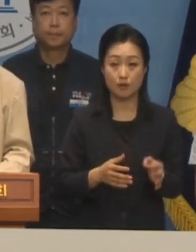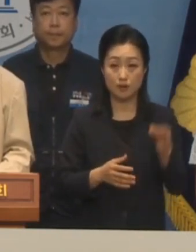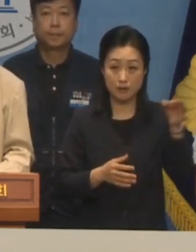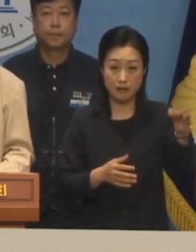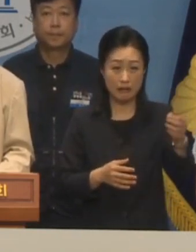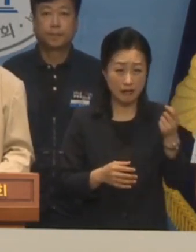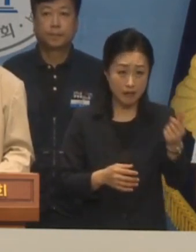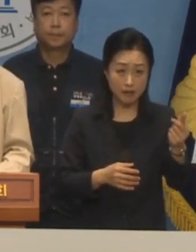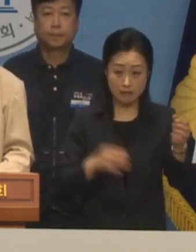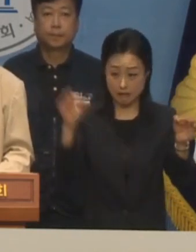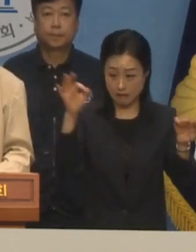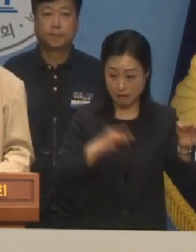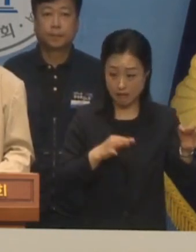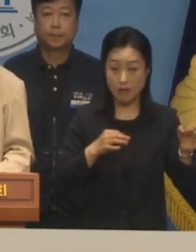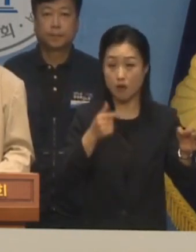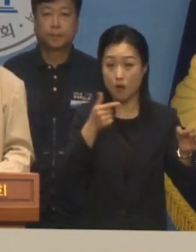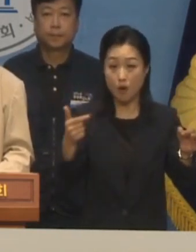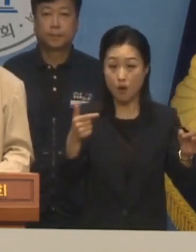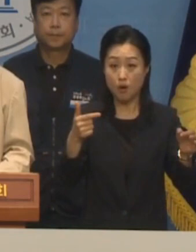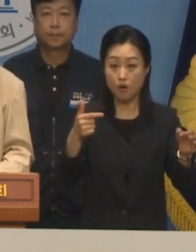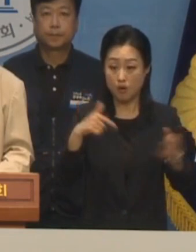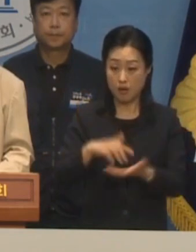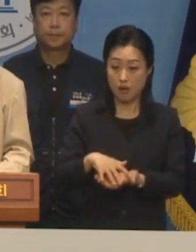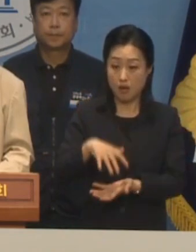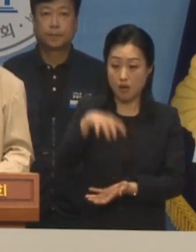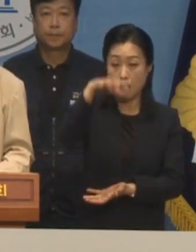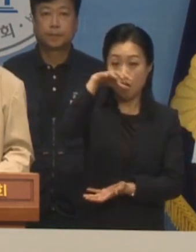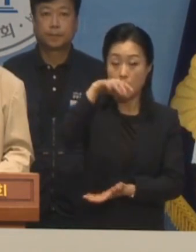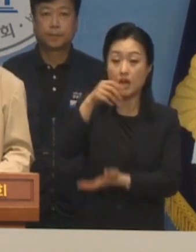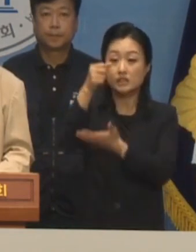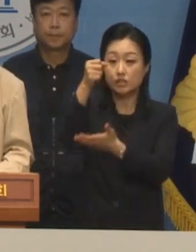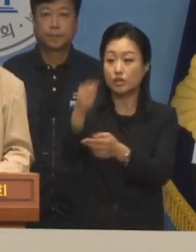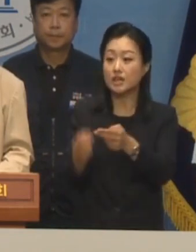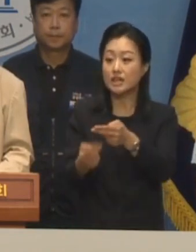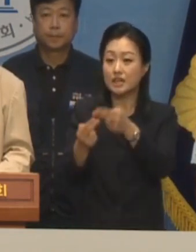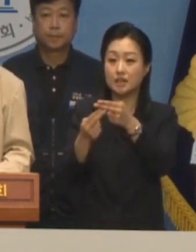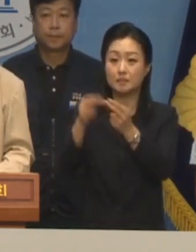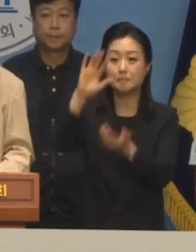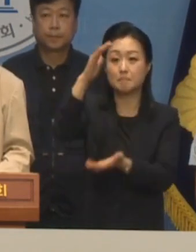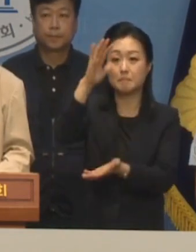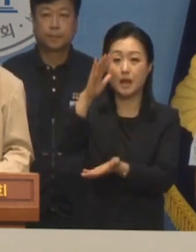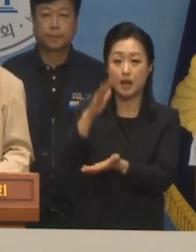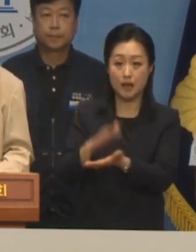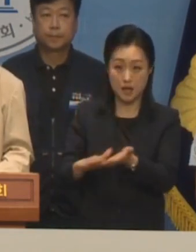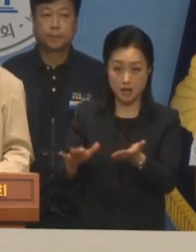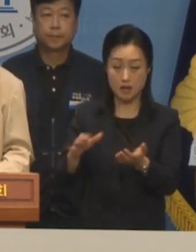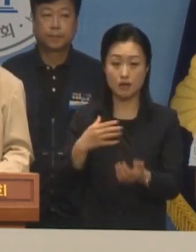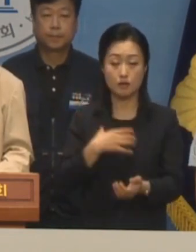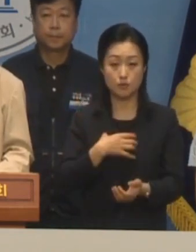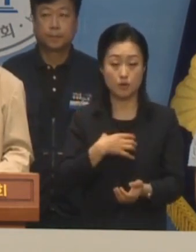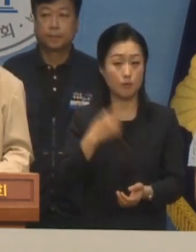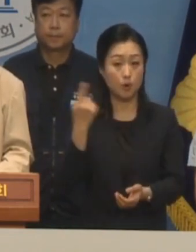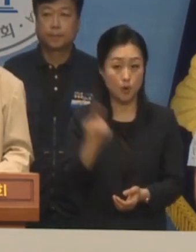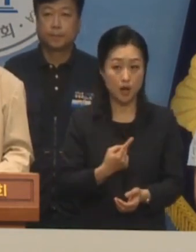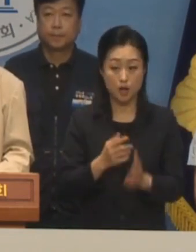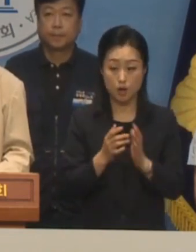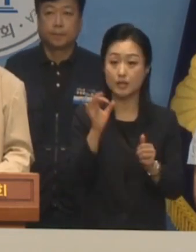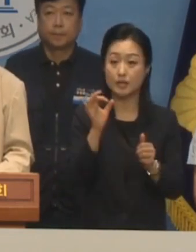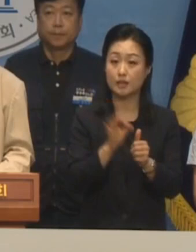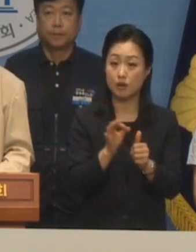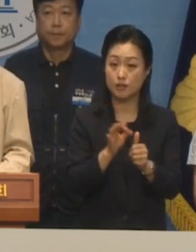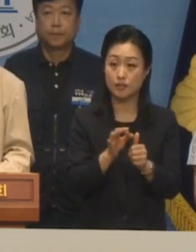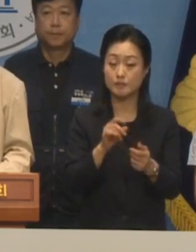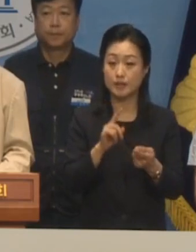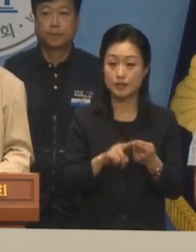시작되어 미미하지만 적립기금을 사용할 수밖에 없습니다. 초유의 국민연금